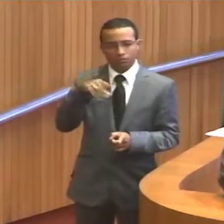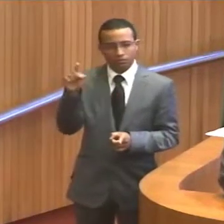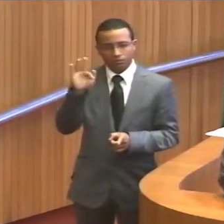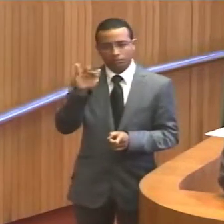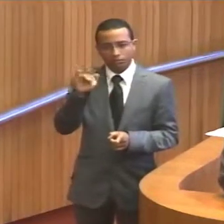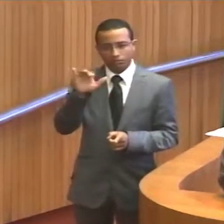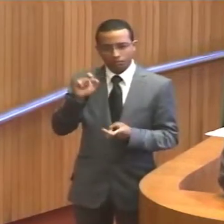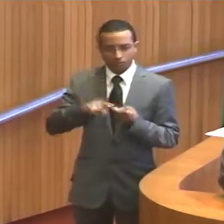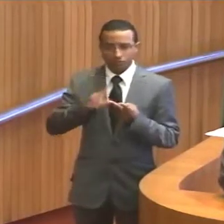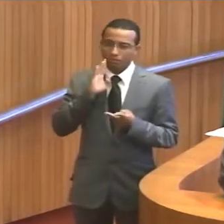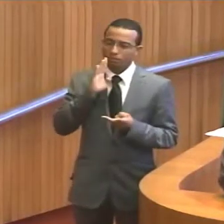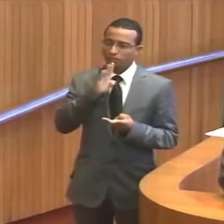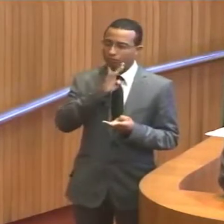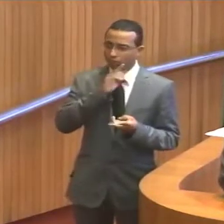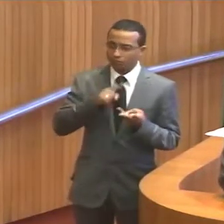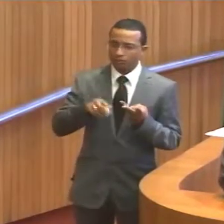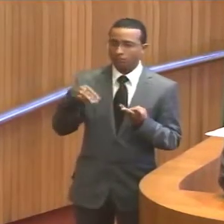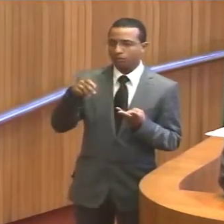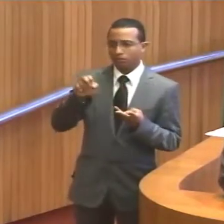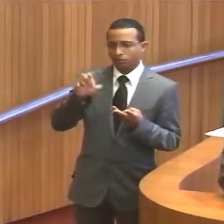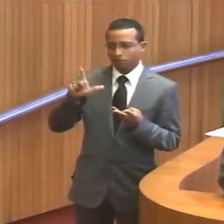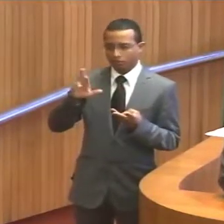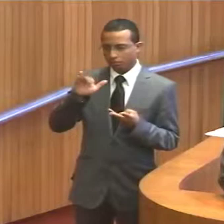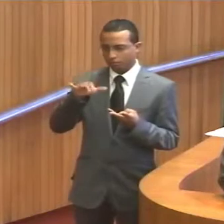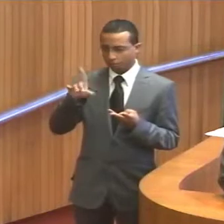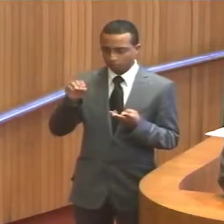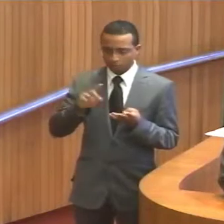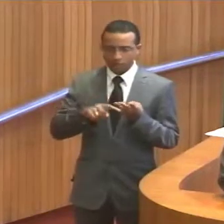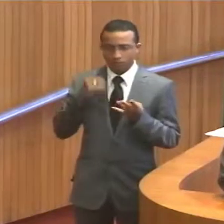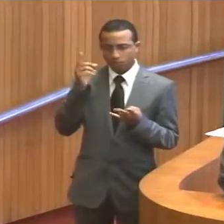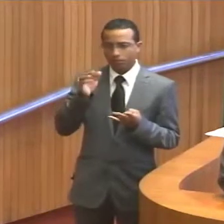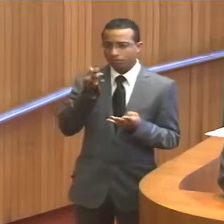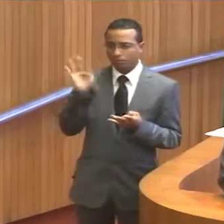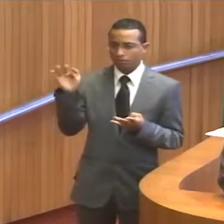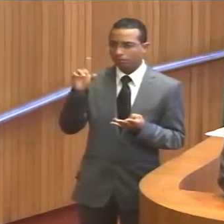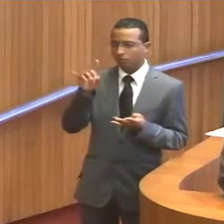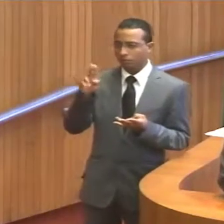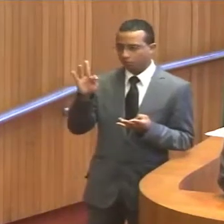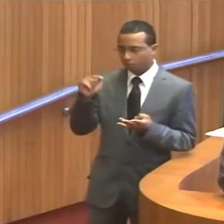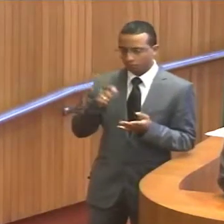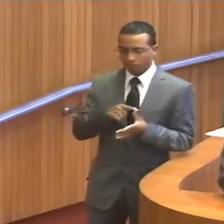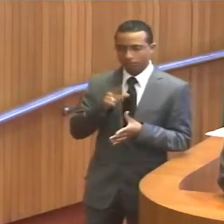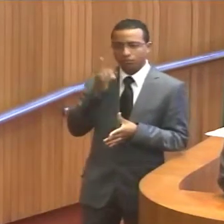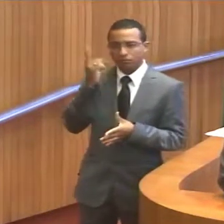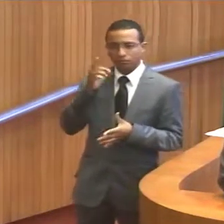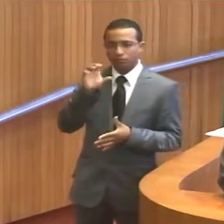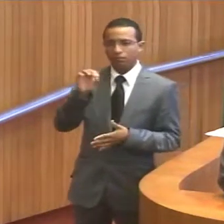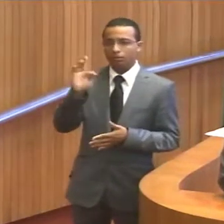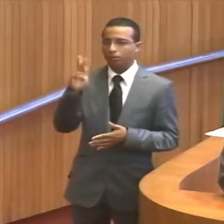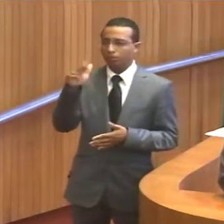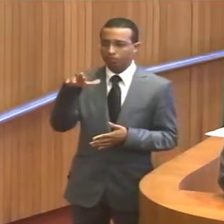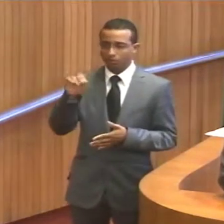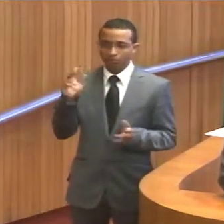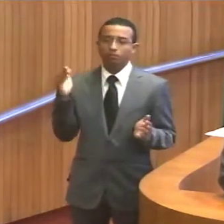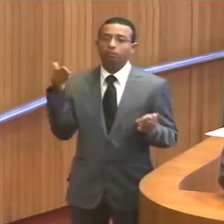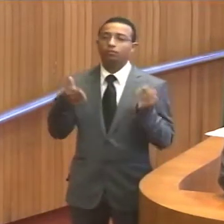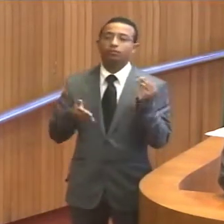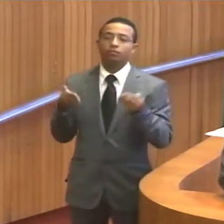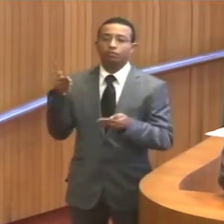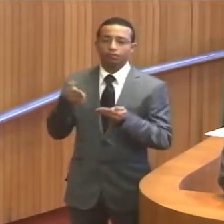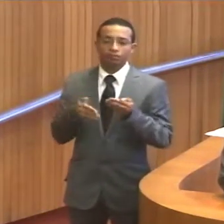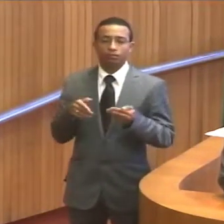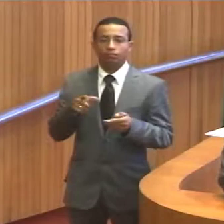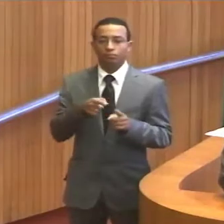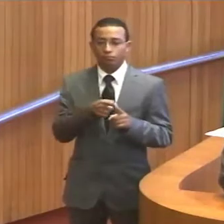Fufuca, Bira do Pindaré, Manuel Ribeiro, do deputado federal Dutra, do deputado estadual Otelino, que passaram